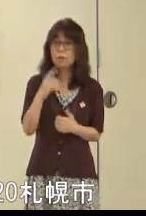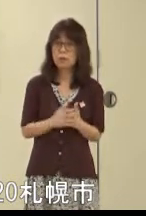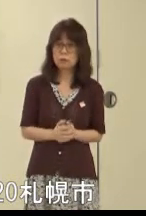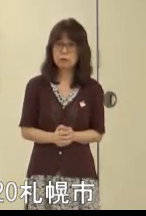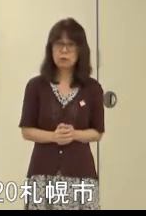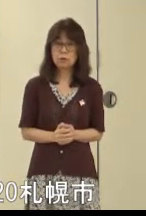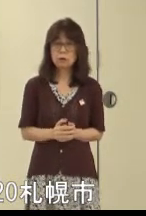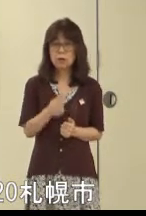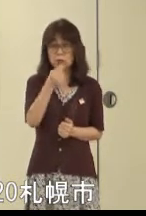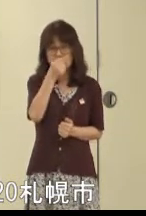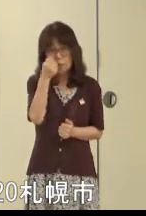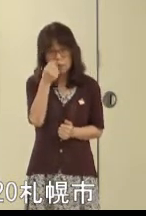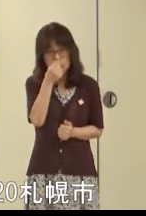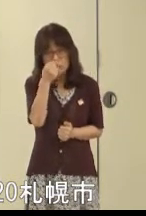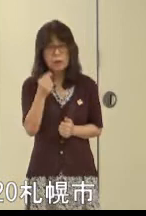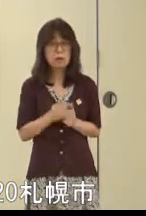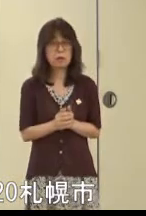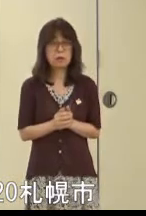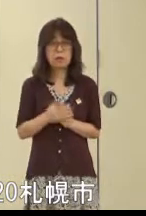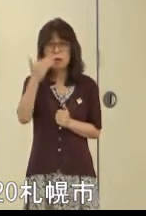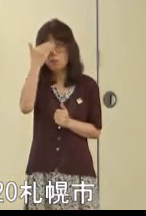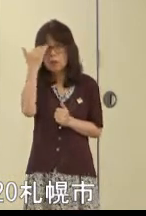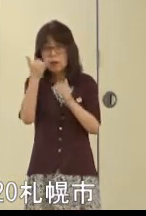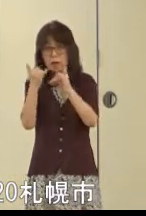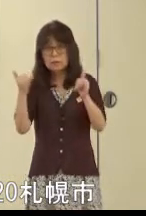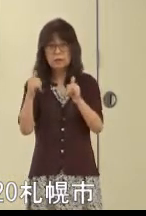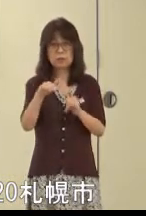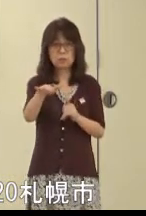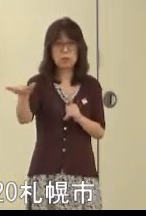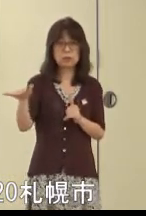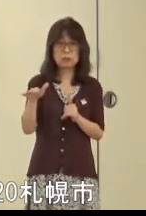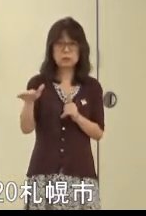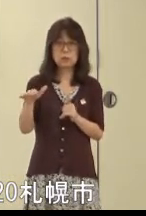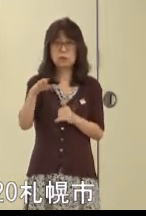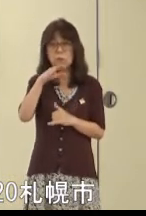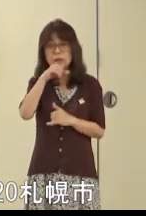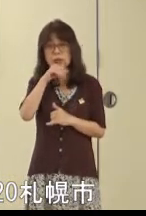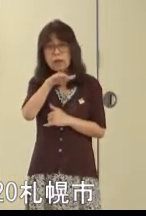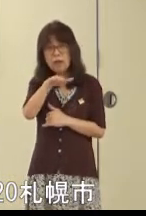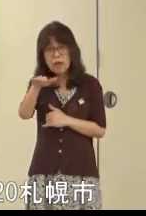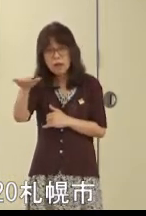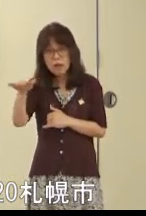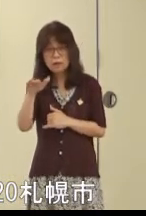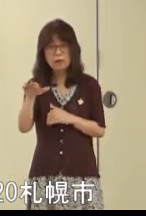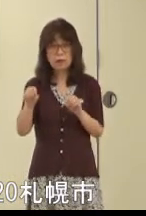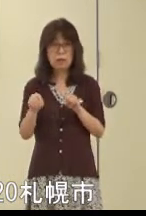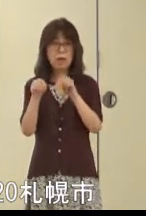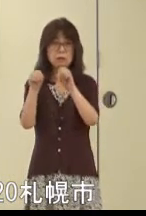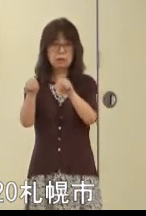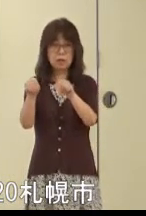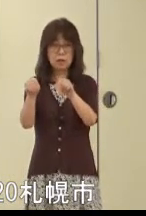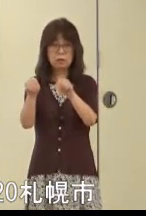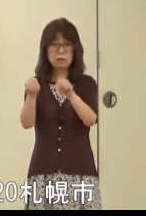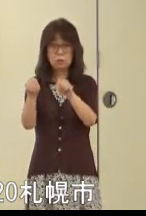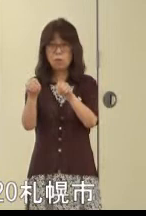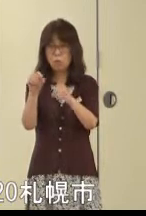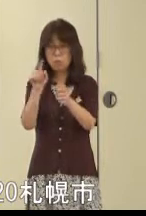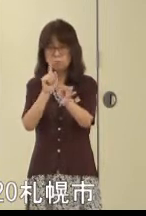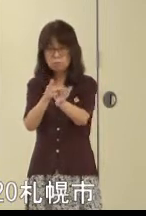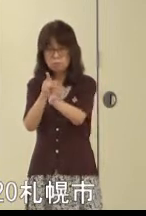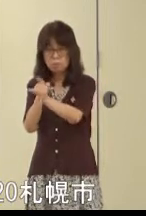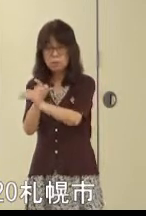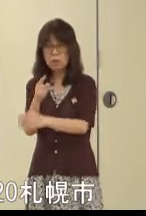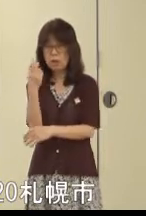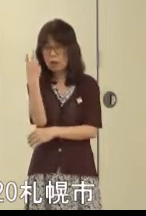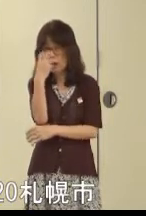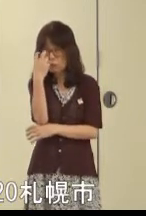比較的まだその若い世代の方の艦船がを確認をされるわけでありますけれども